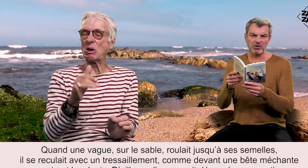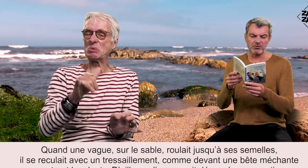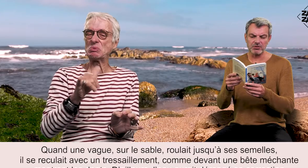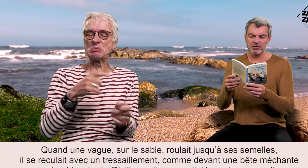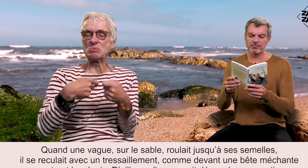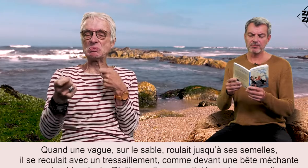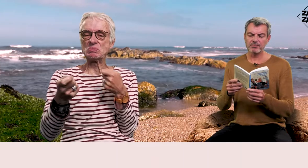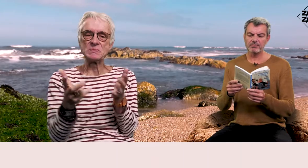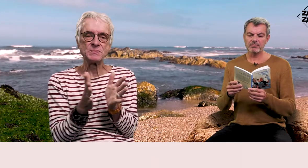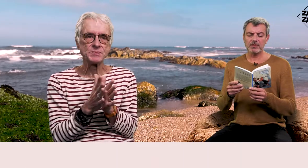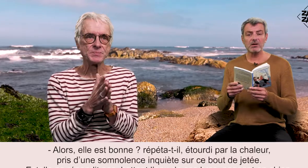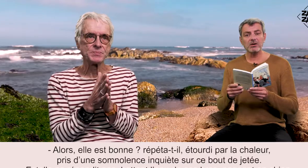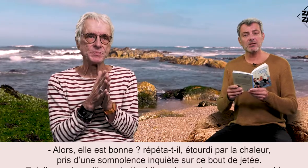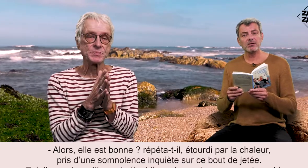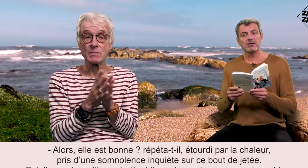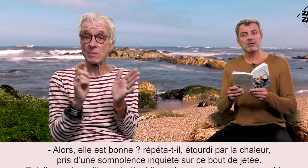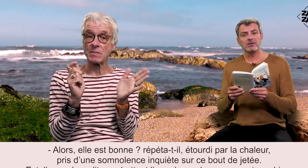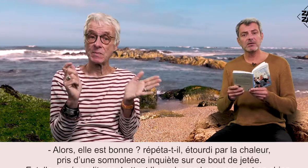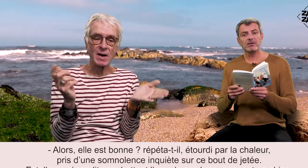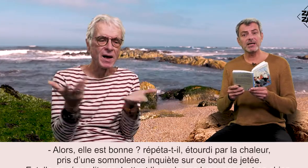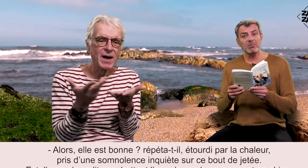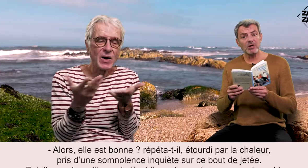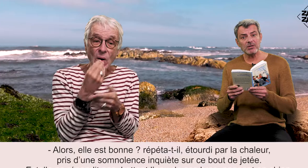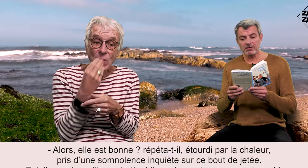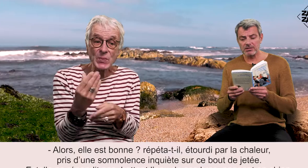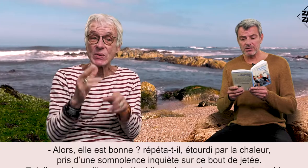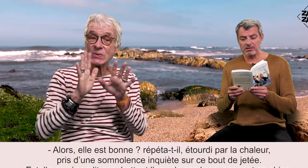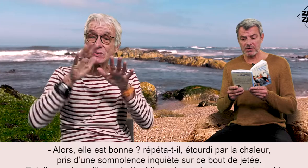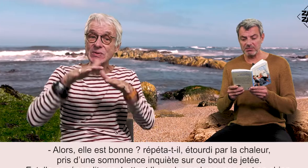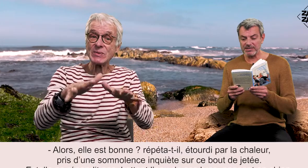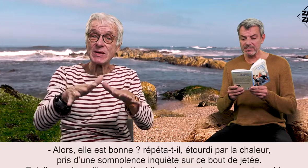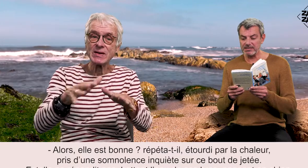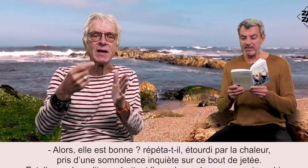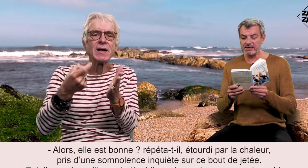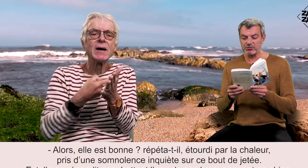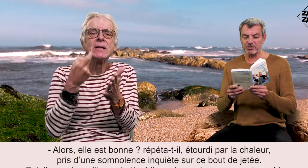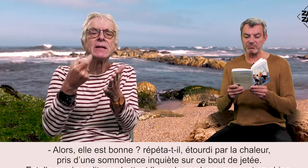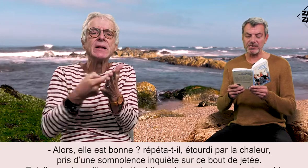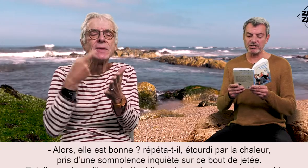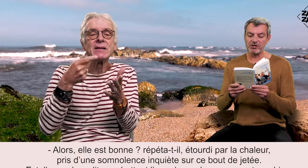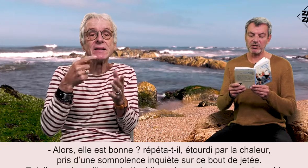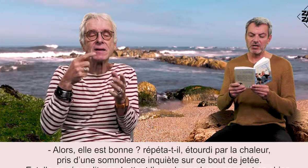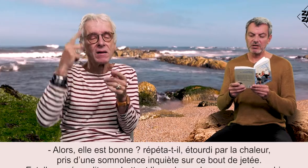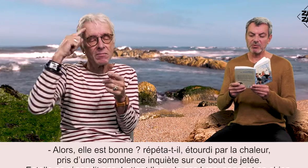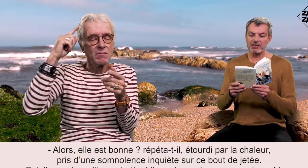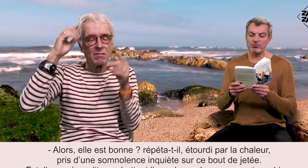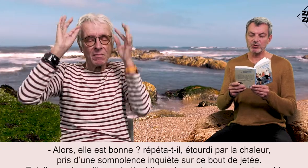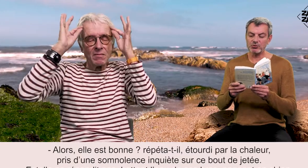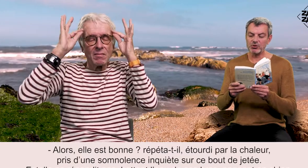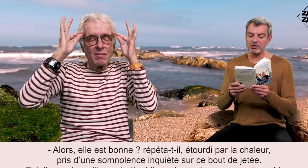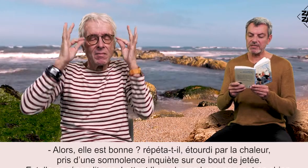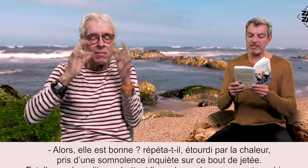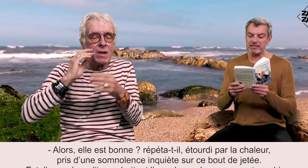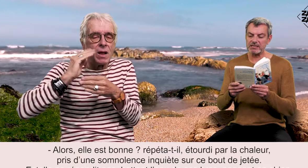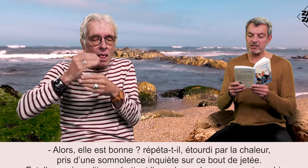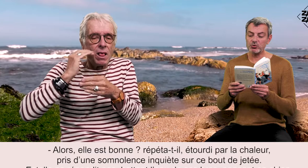et inconvenante. « Alors, elle est bonne ! » répéta-t-il, étourdi par la chaleur, pris d'une